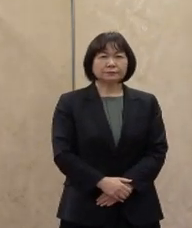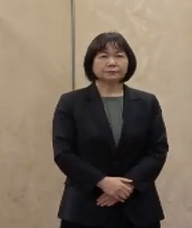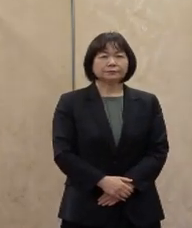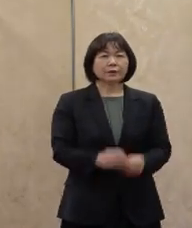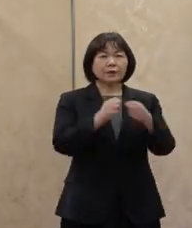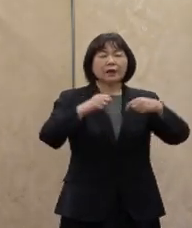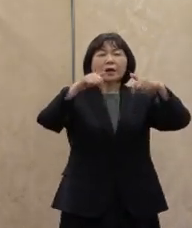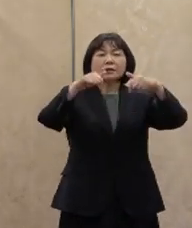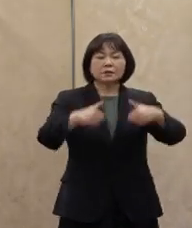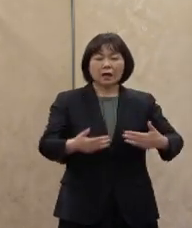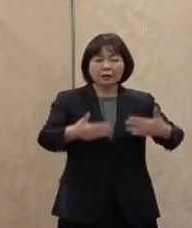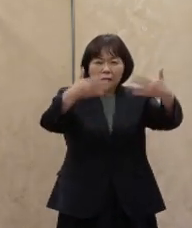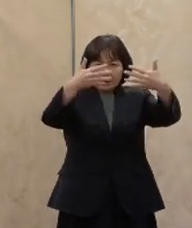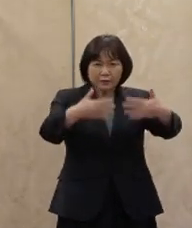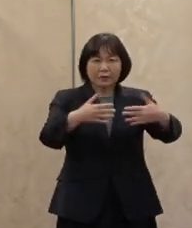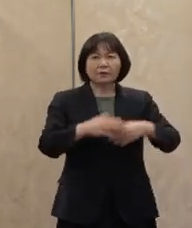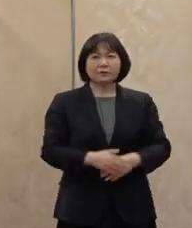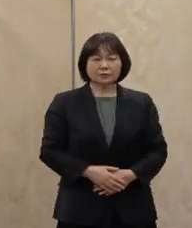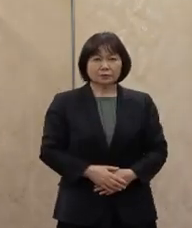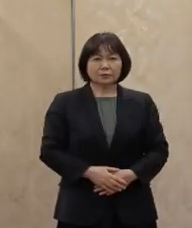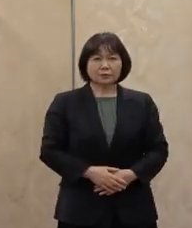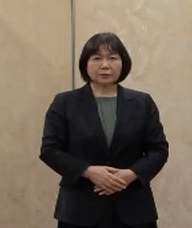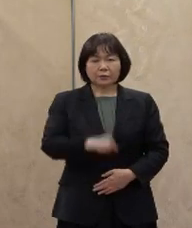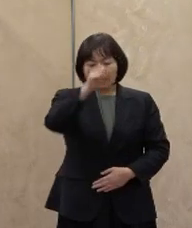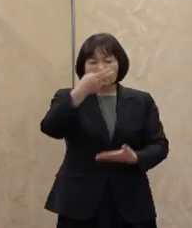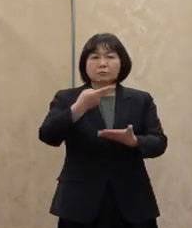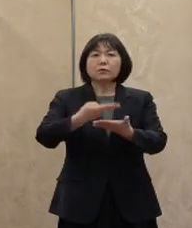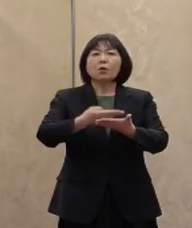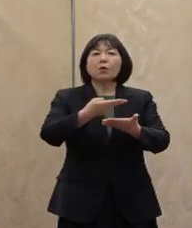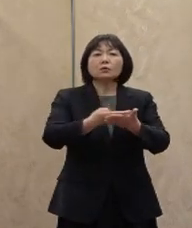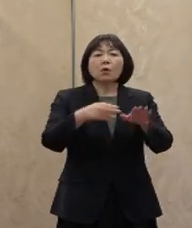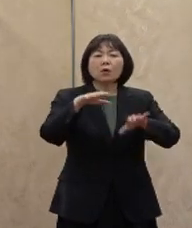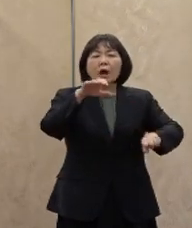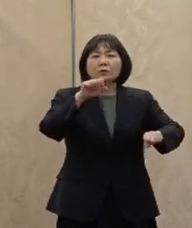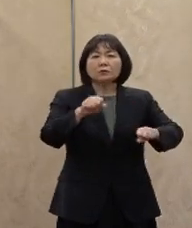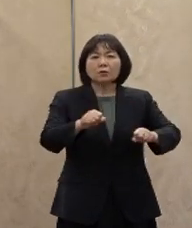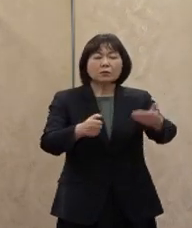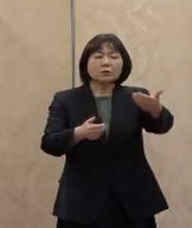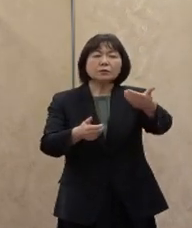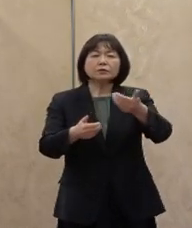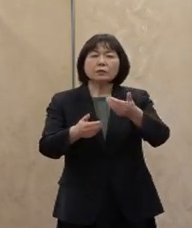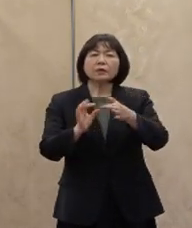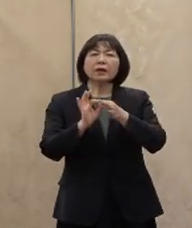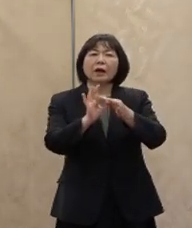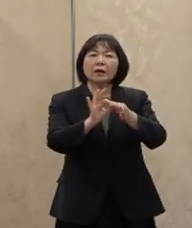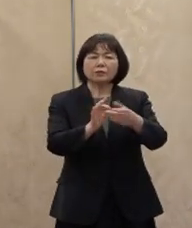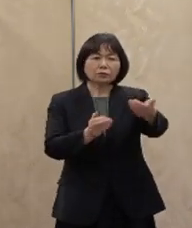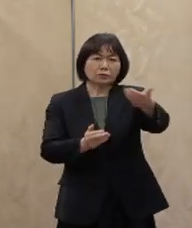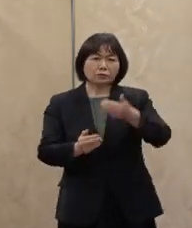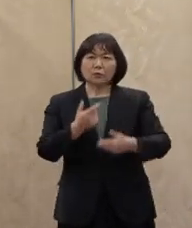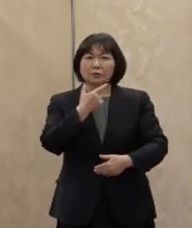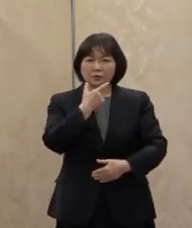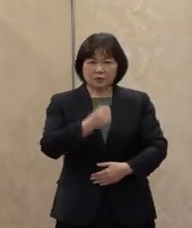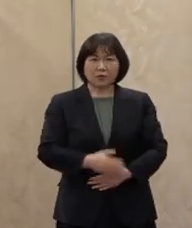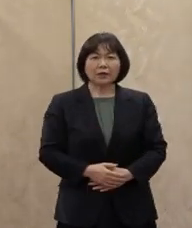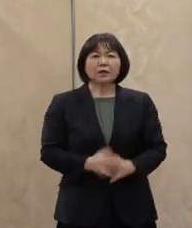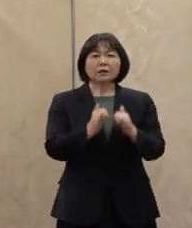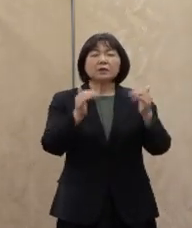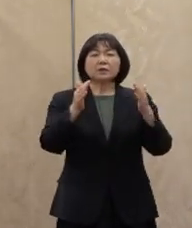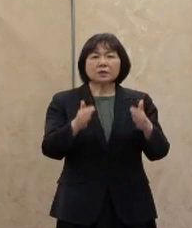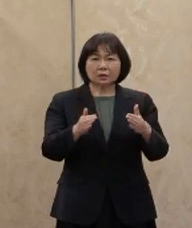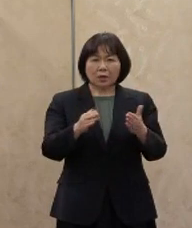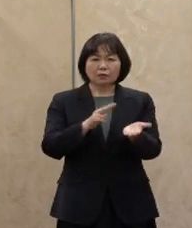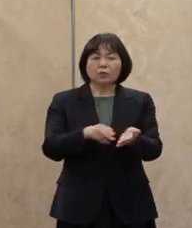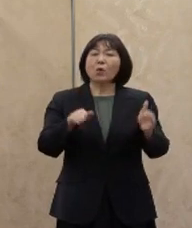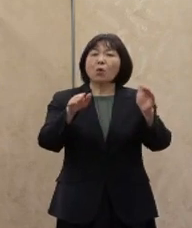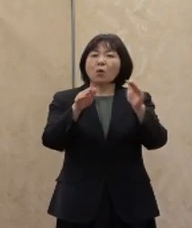関西テレビの竹内です。一つ前 の病床確保の質問に関連する質問になるんですけども、民間病院を取材していると人手を